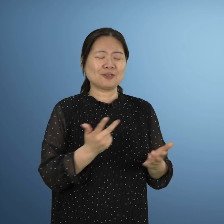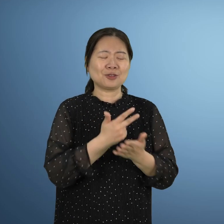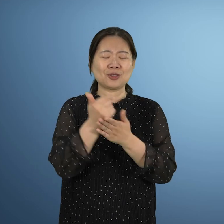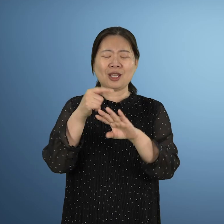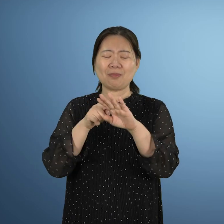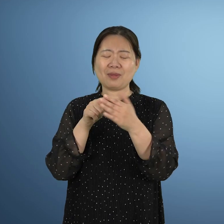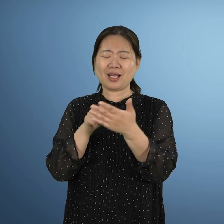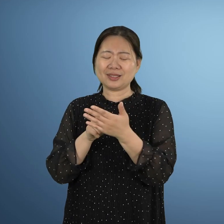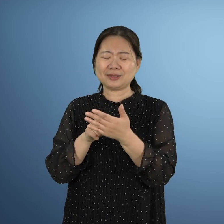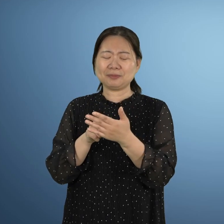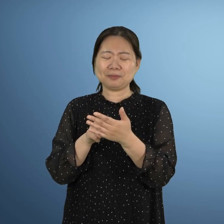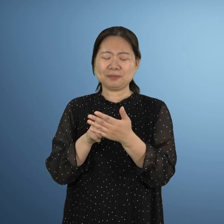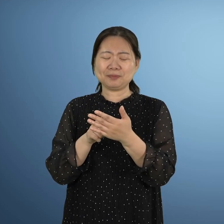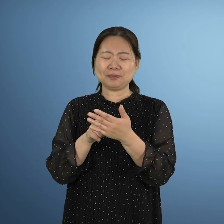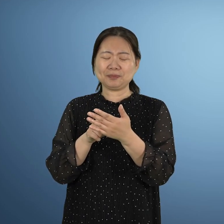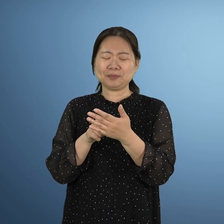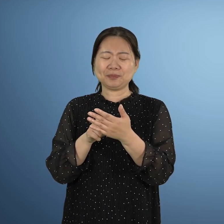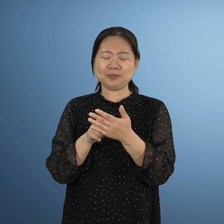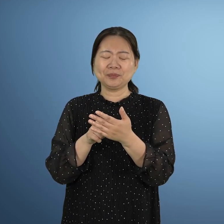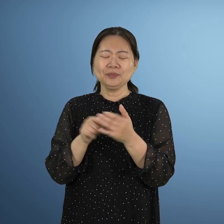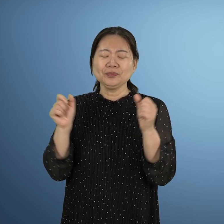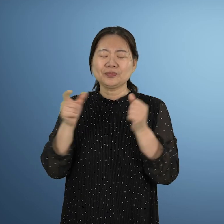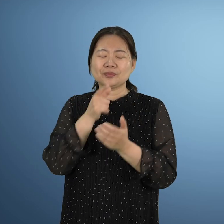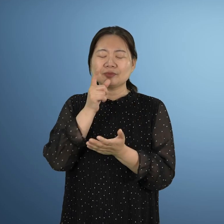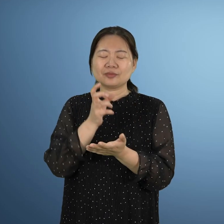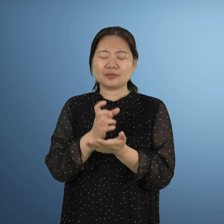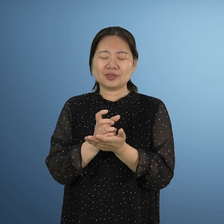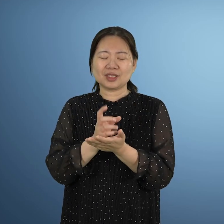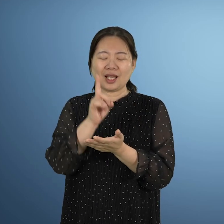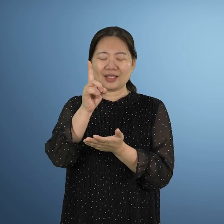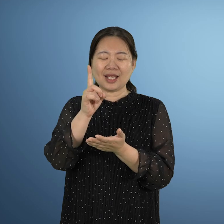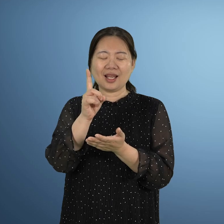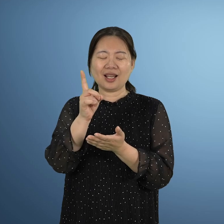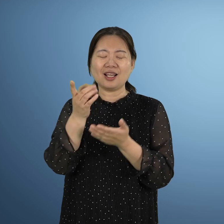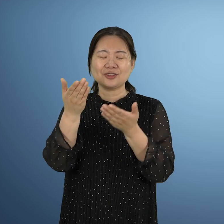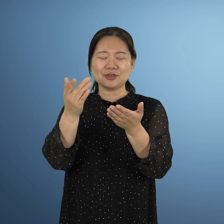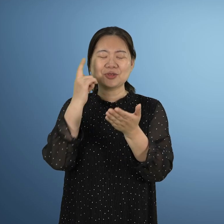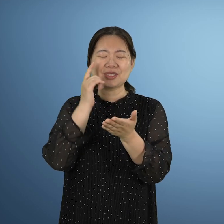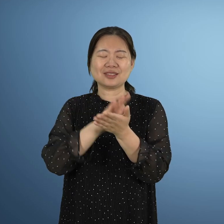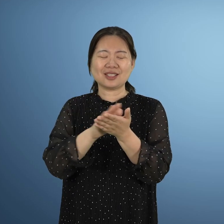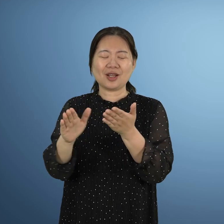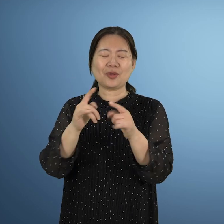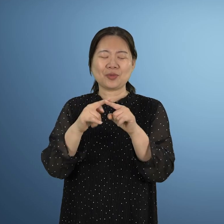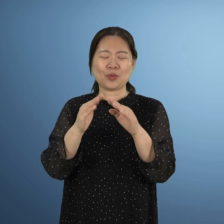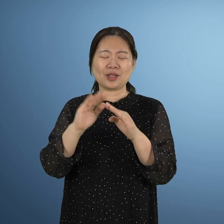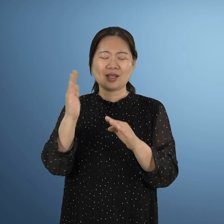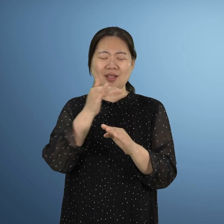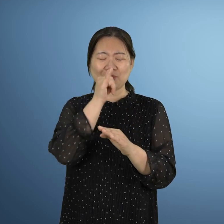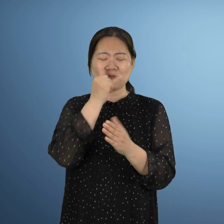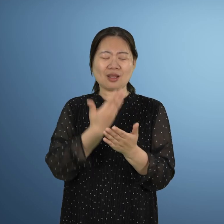주님의 마음에 냉수 한 그릇과 같은 시원한 교회가 되게 하여 주시옵소서.